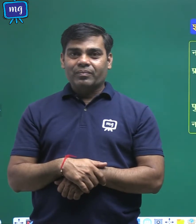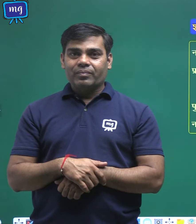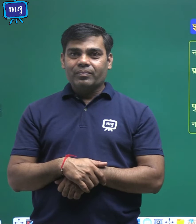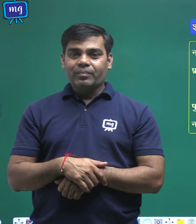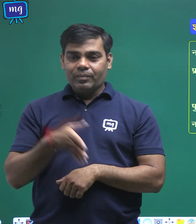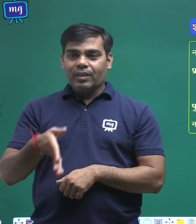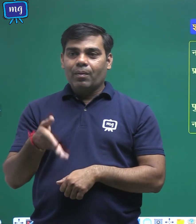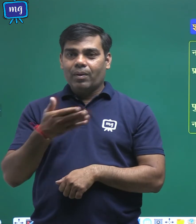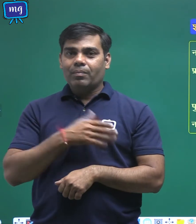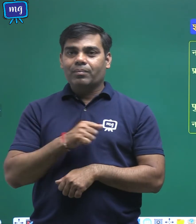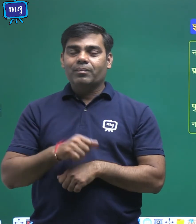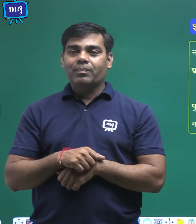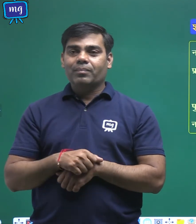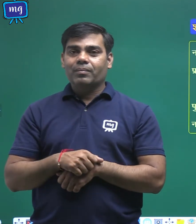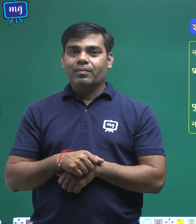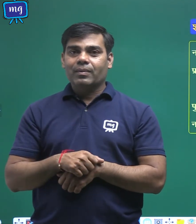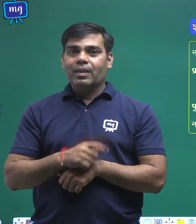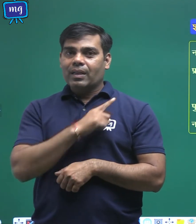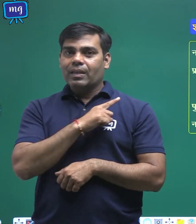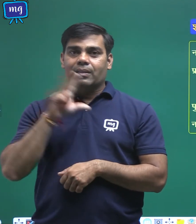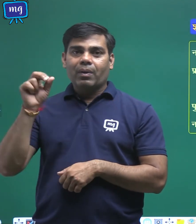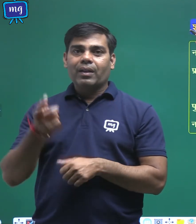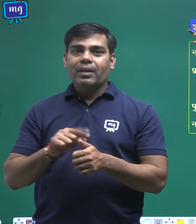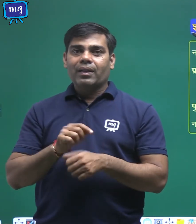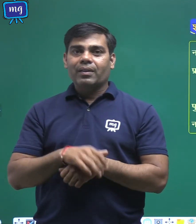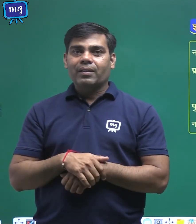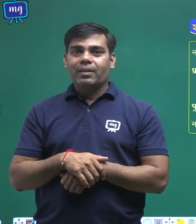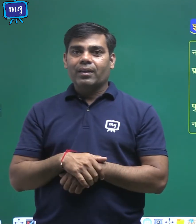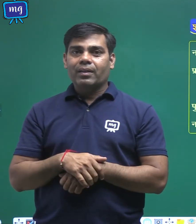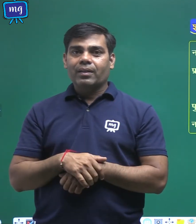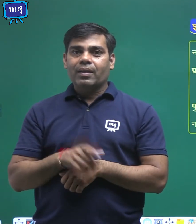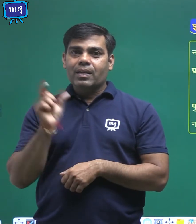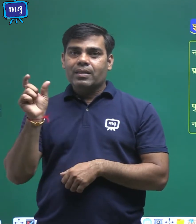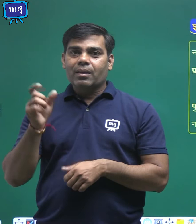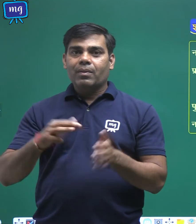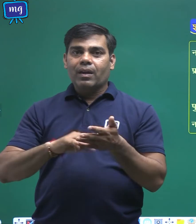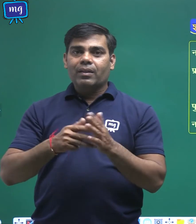अब हम इस पाठ के शब्द अर्थ